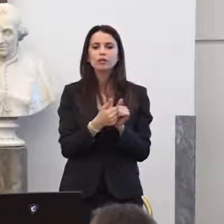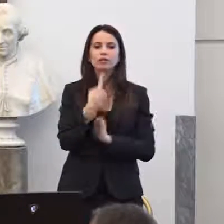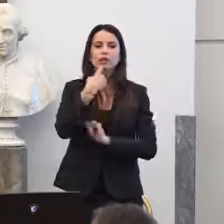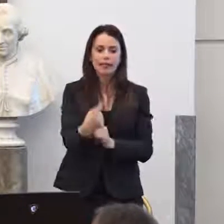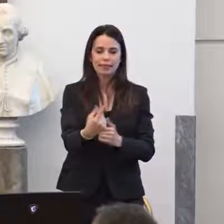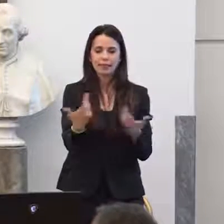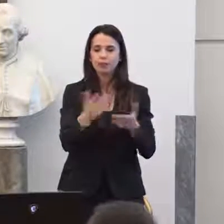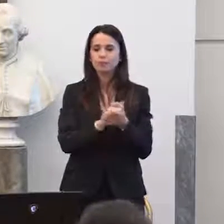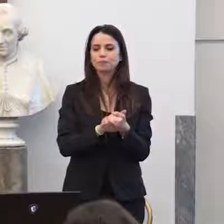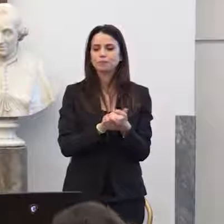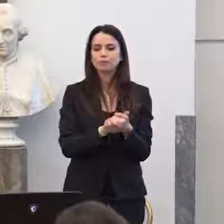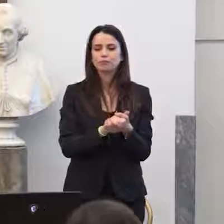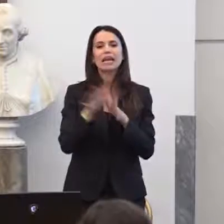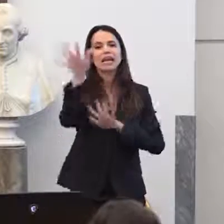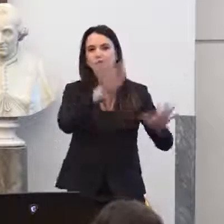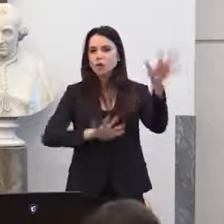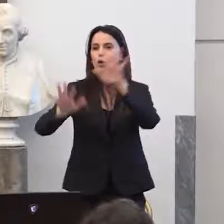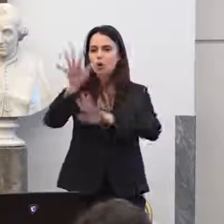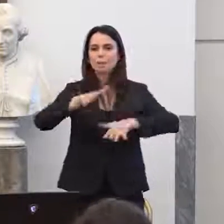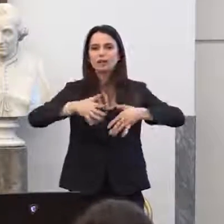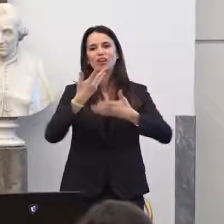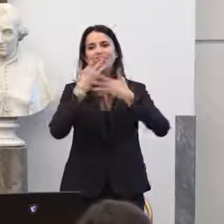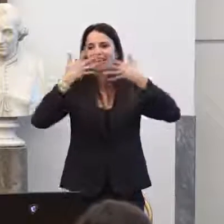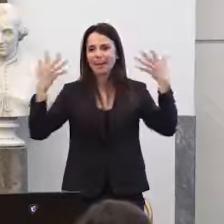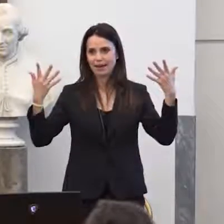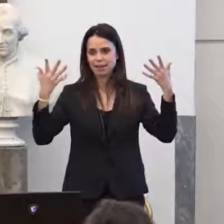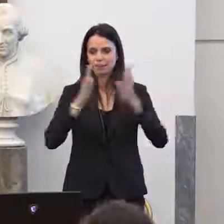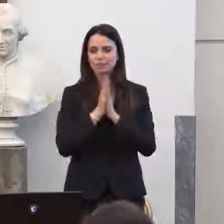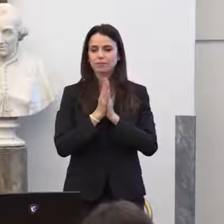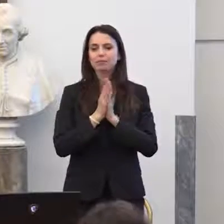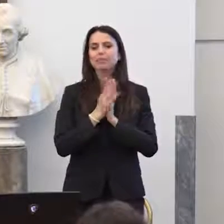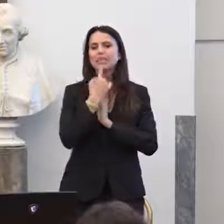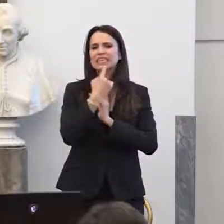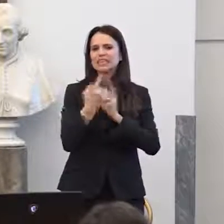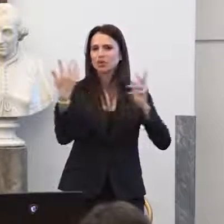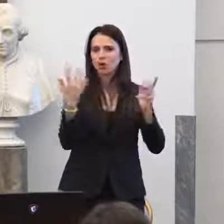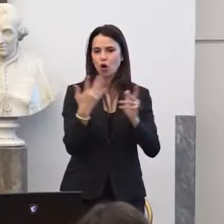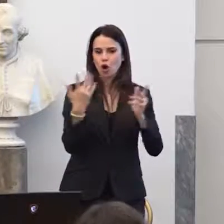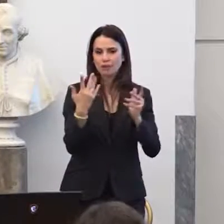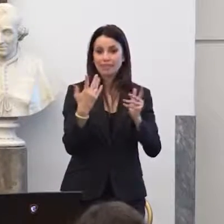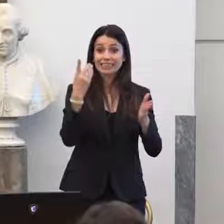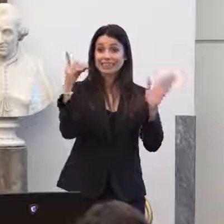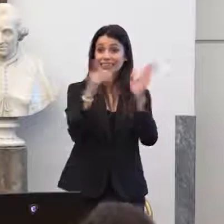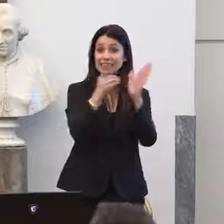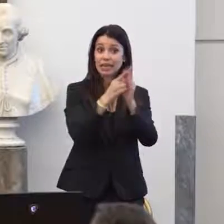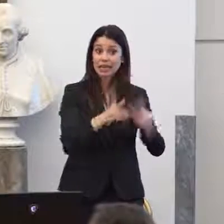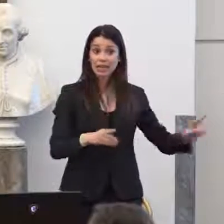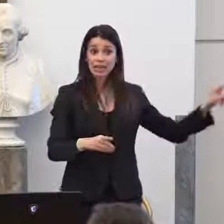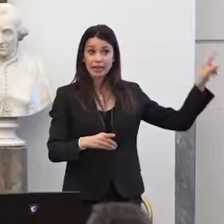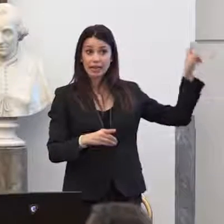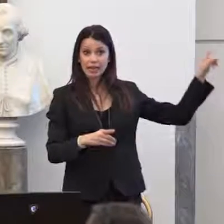dato una informazione precisa. Ha detto che questo decreto è